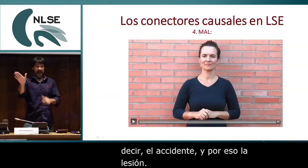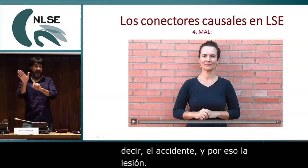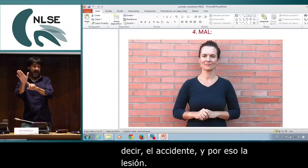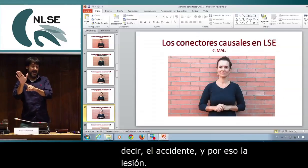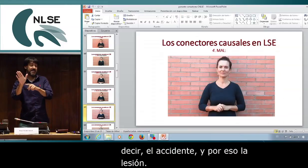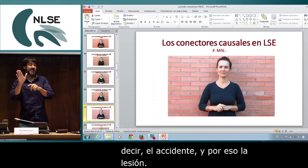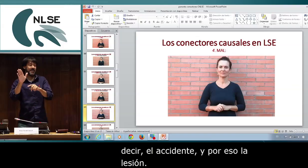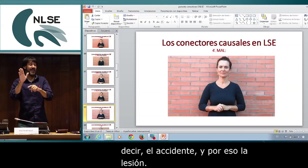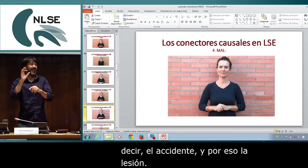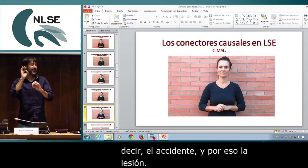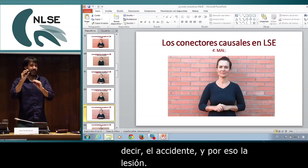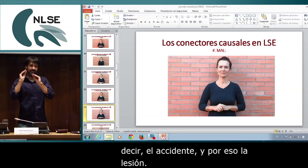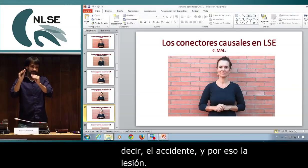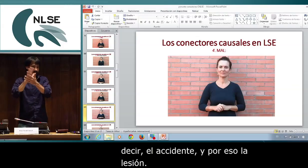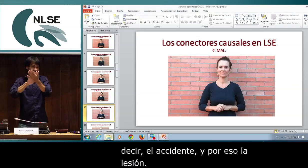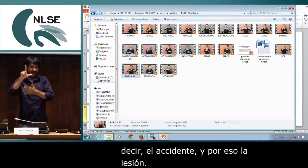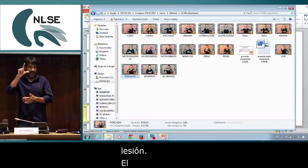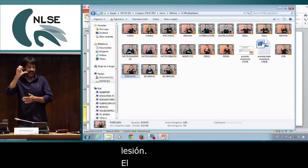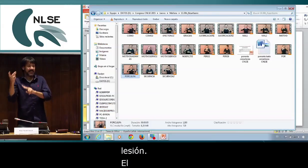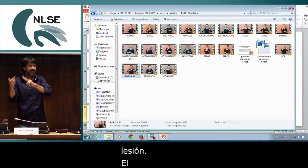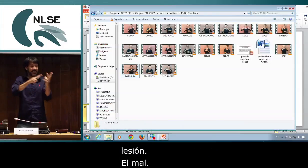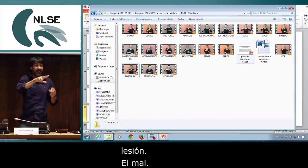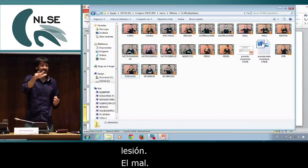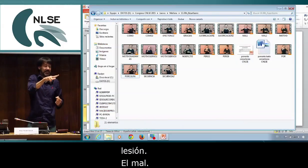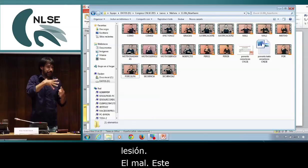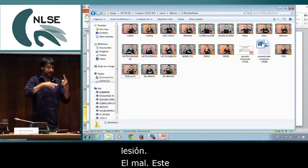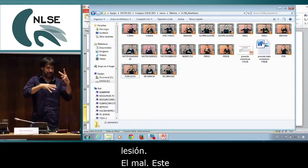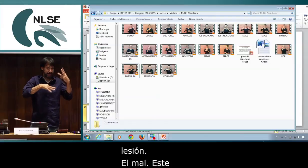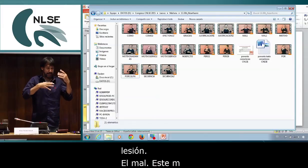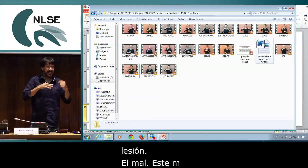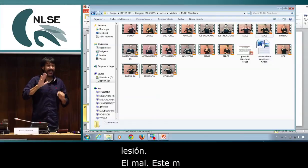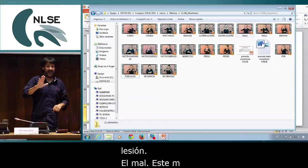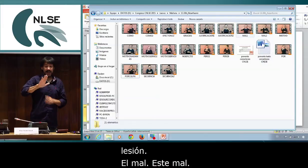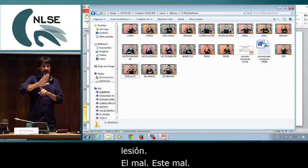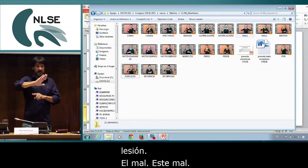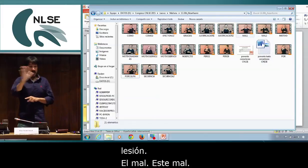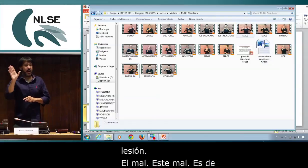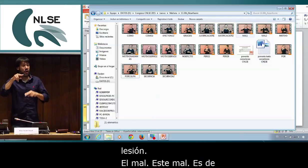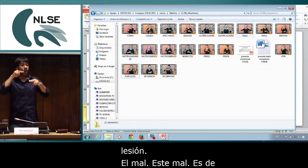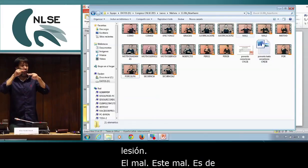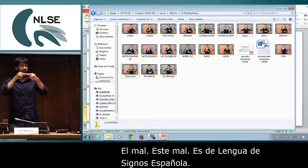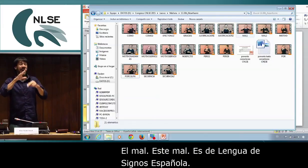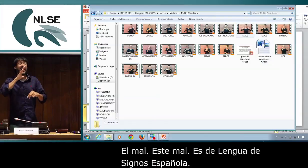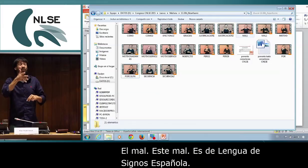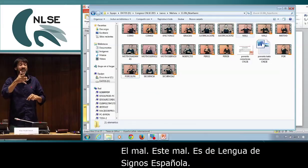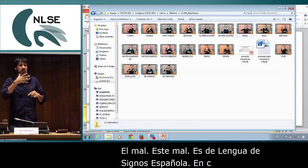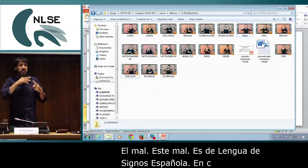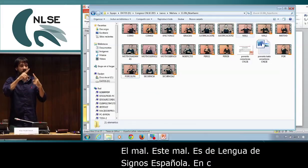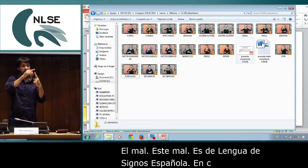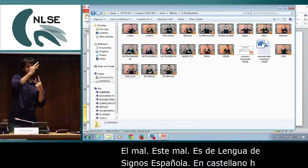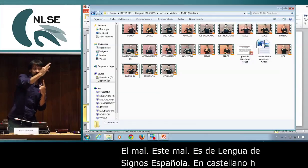El mal, este mal, es de lengua de signos española. En castellano hay varias posibilidades. Puede